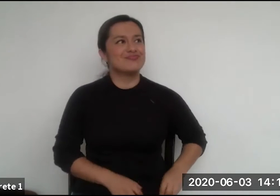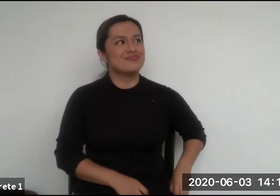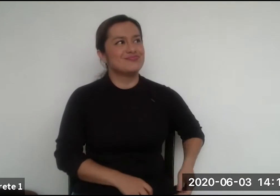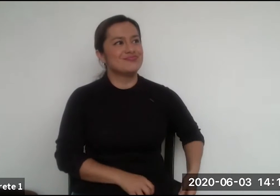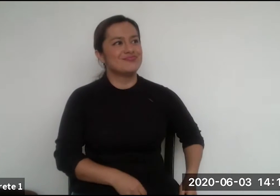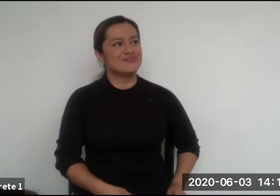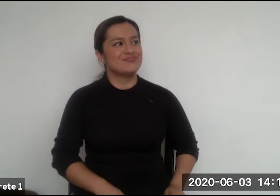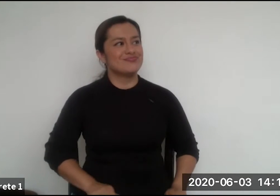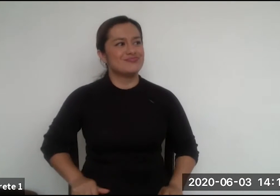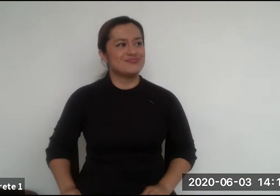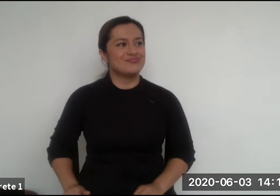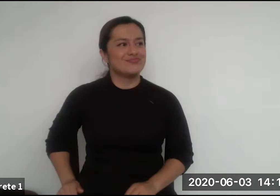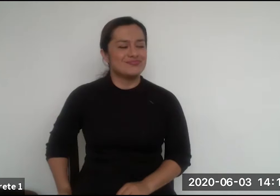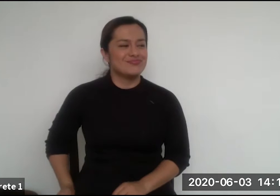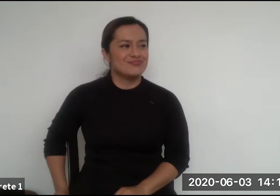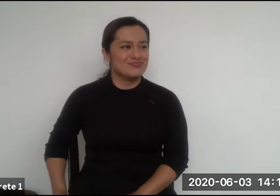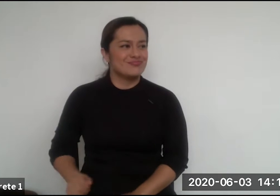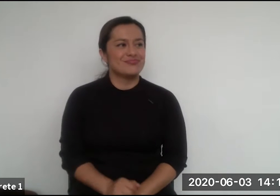En esta forma en la que